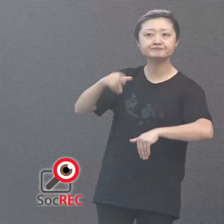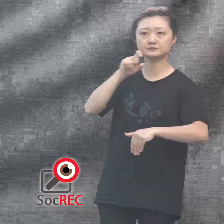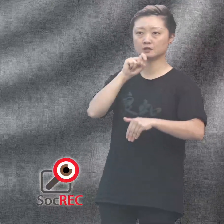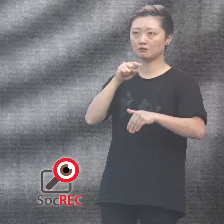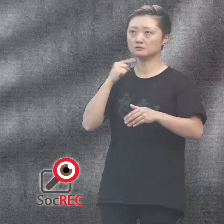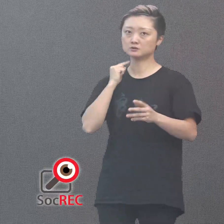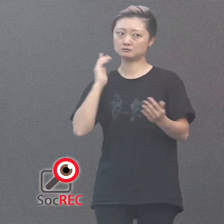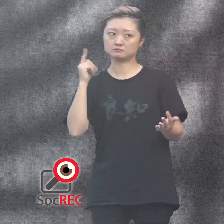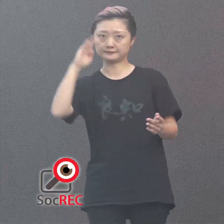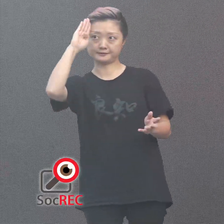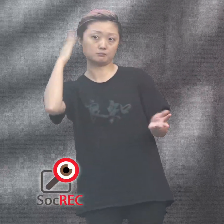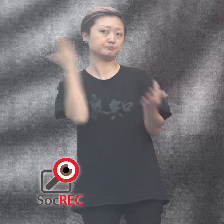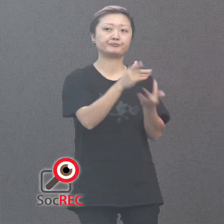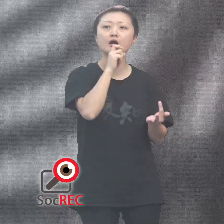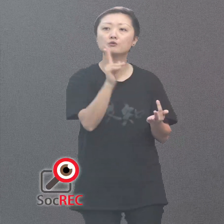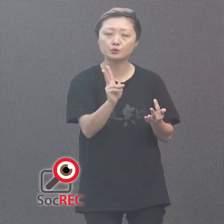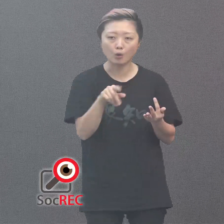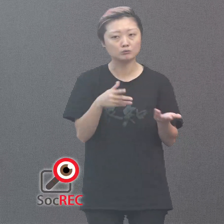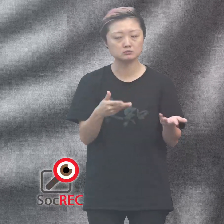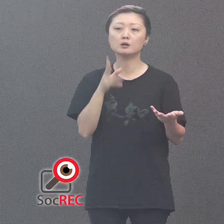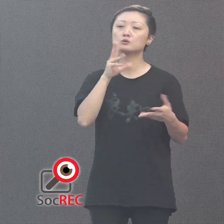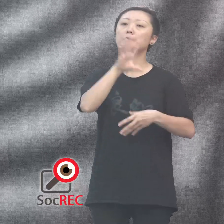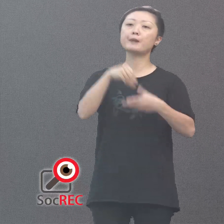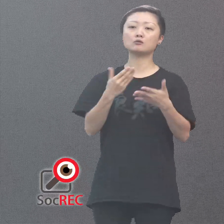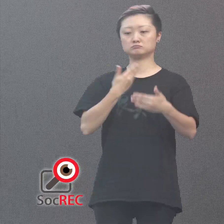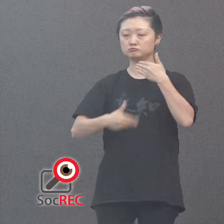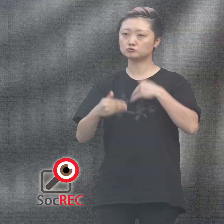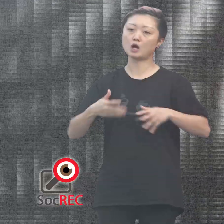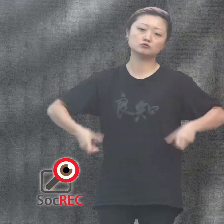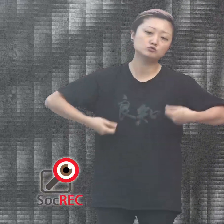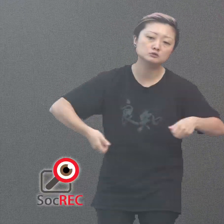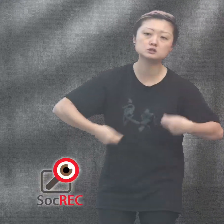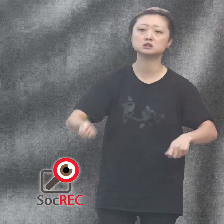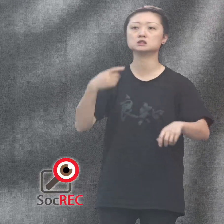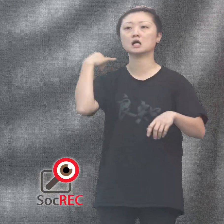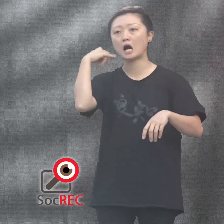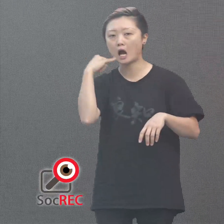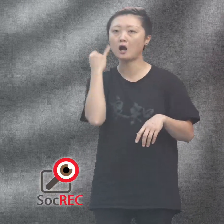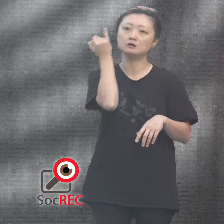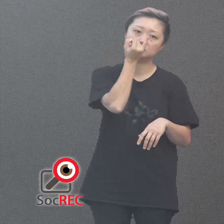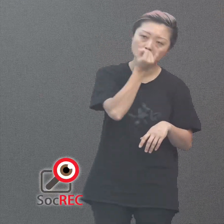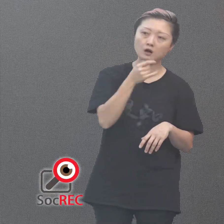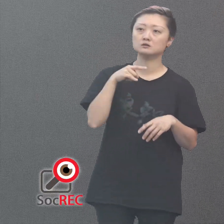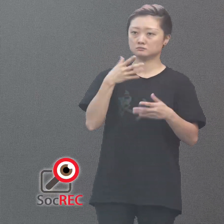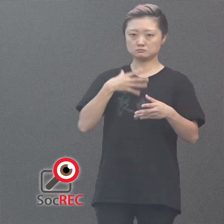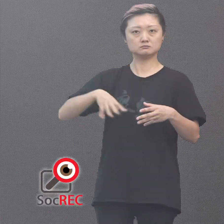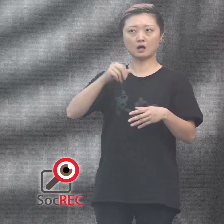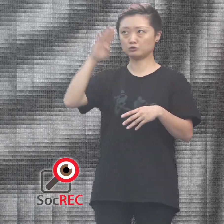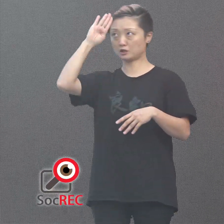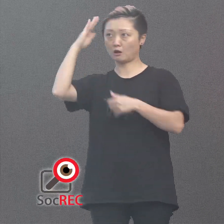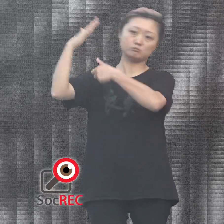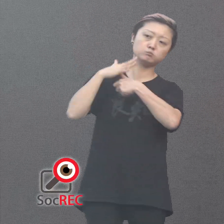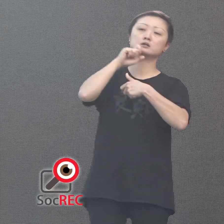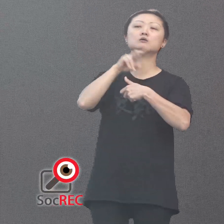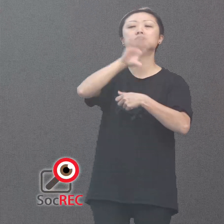些抗爭者，他怎樣在這個抗爭裡面的 rights 是被他們去 suppress 了，也都是最後一份，因